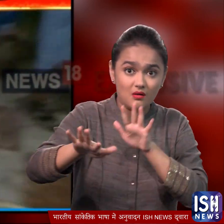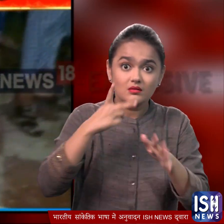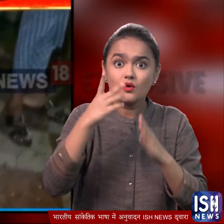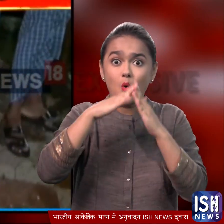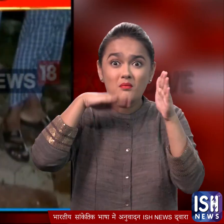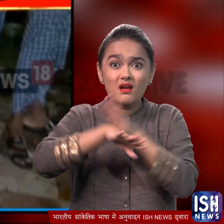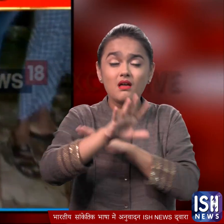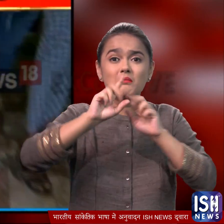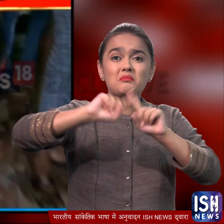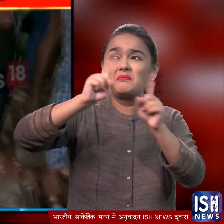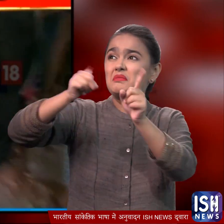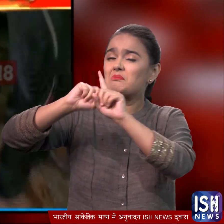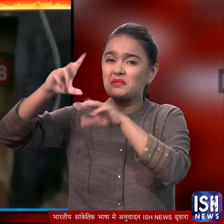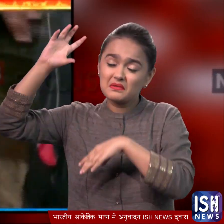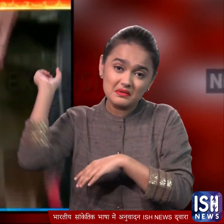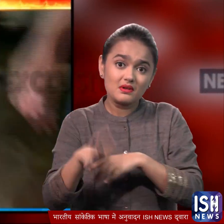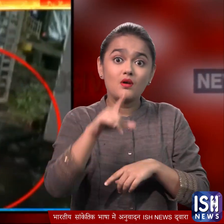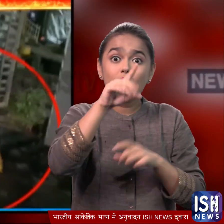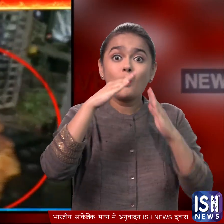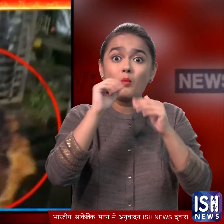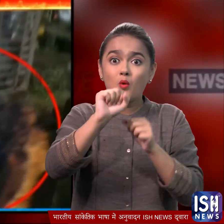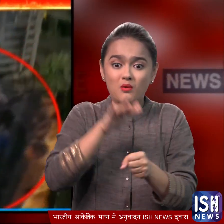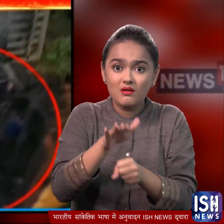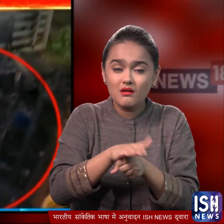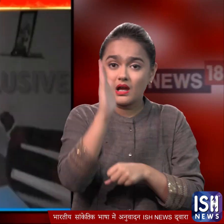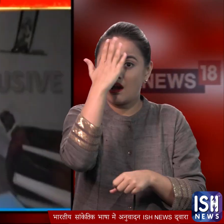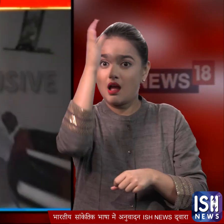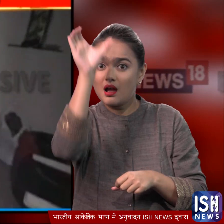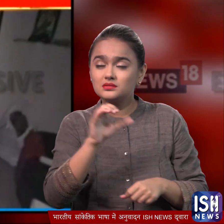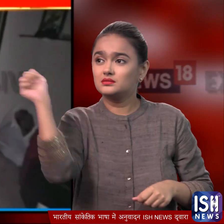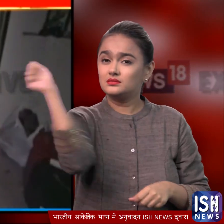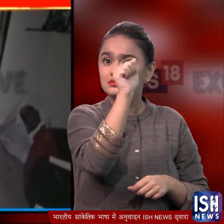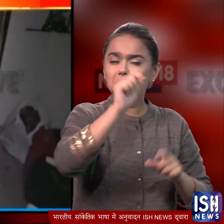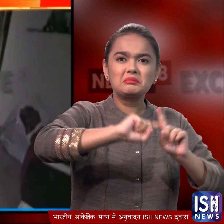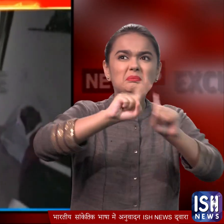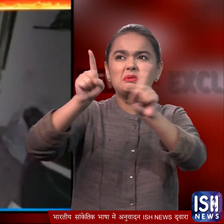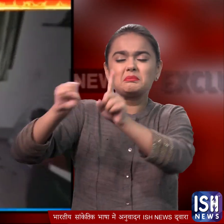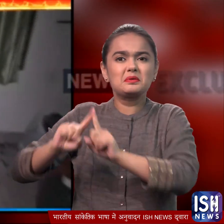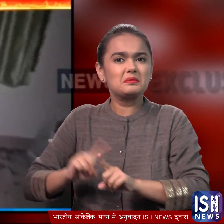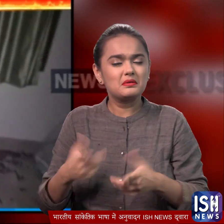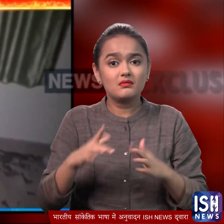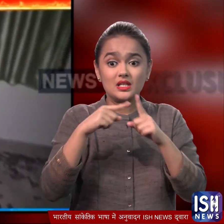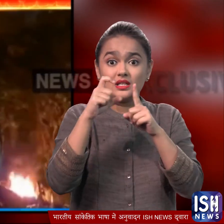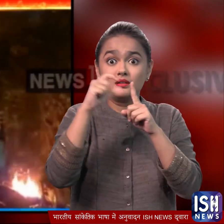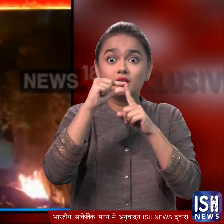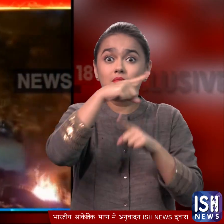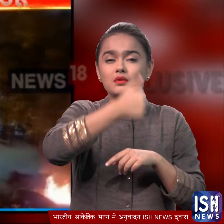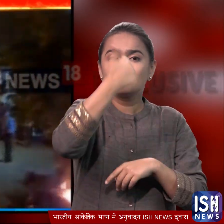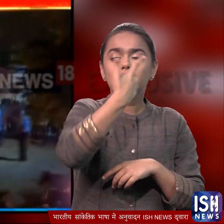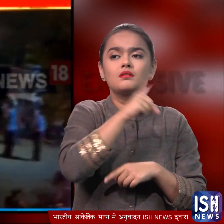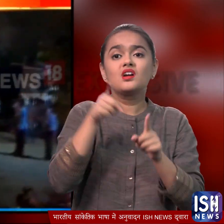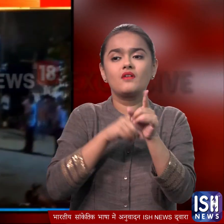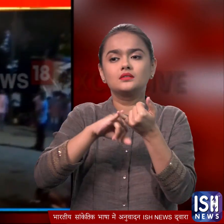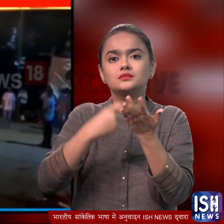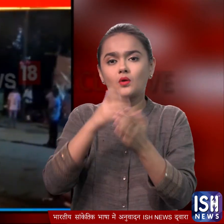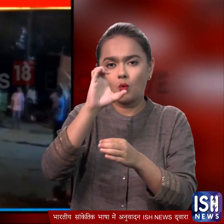आईं, जिनमें घर में हुई तोड़फोड़ की निशानियां दिखी। घर का फर्नीचर, शीशे और काफी सारा सामान टूटा नजर आया। टीडीपी के